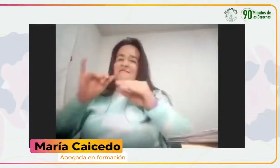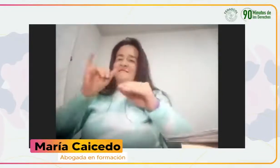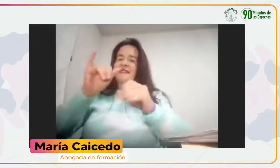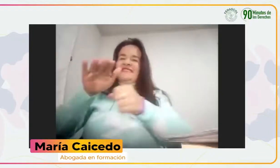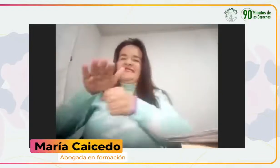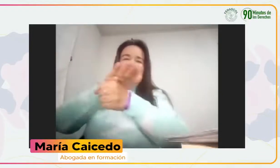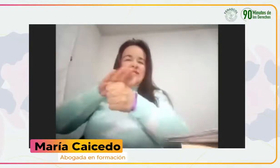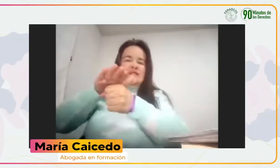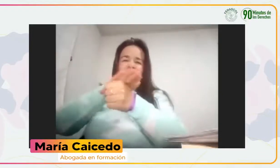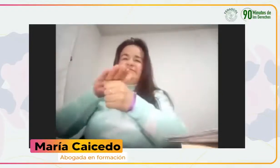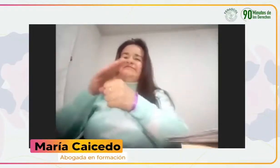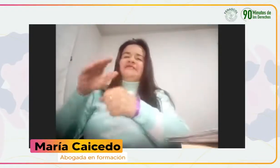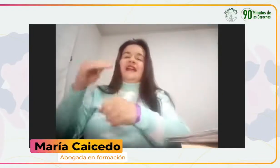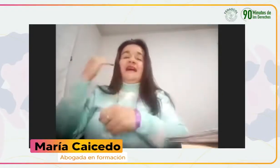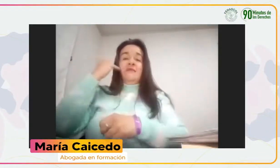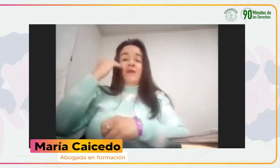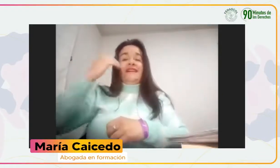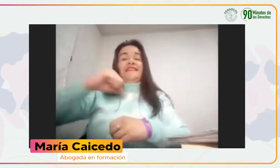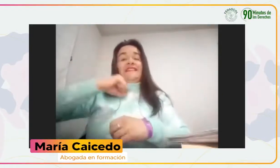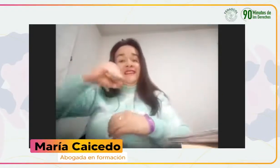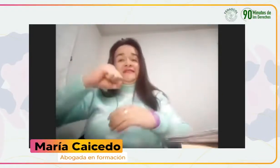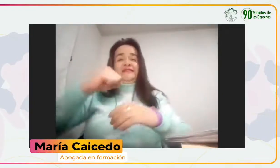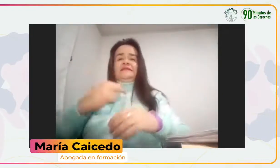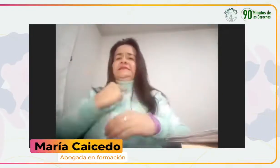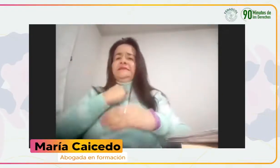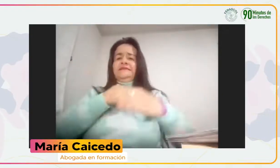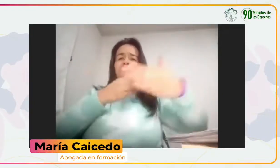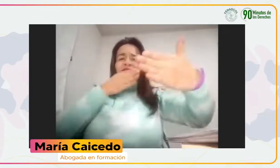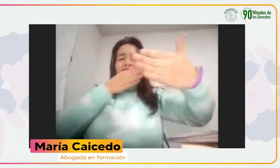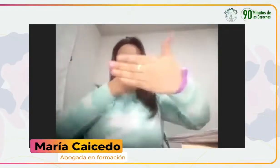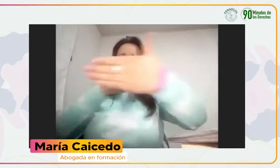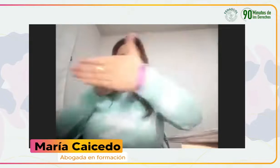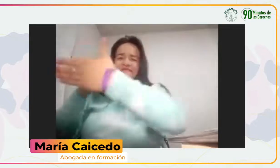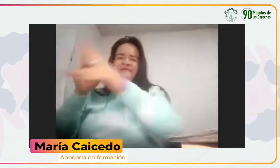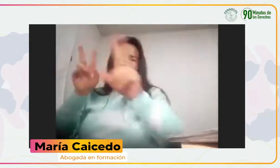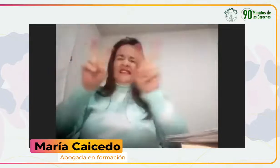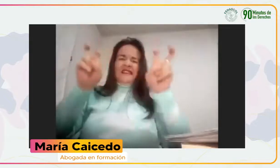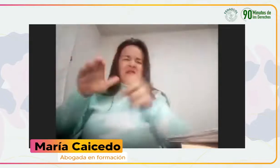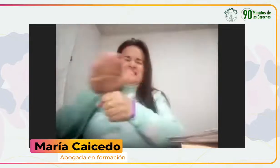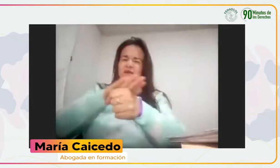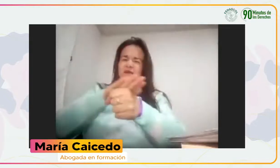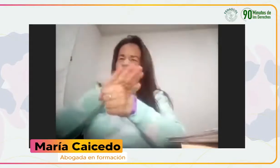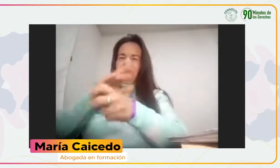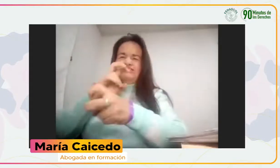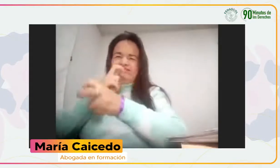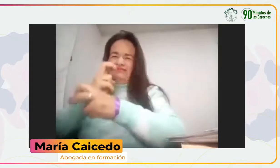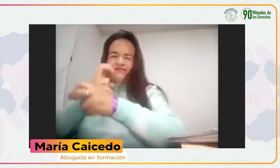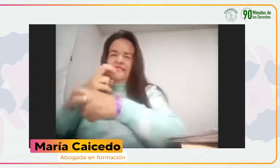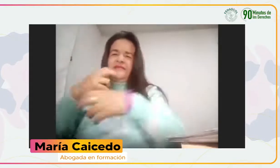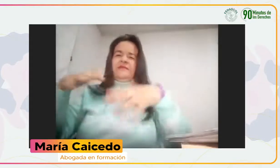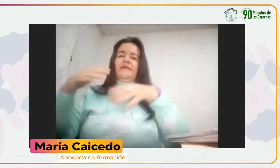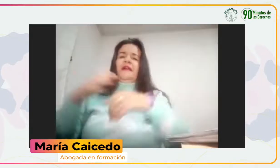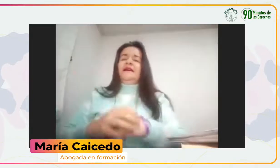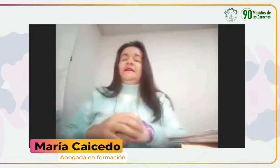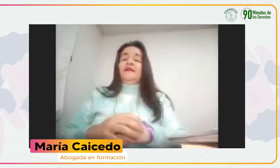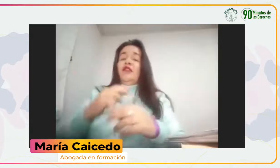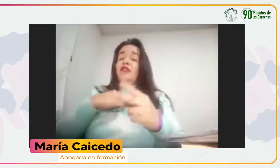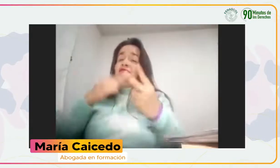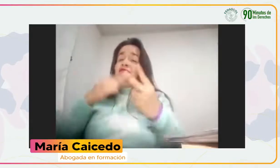Perfecto, todo lo que han dicho, realmente todas esas situaciones que han comentado, nos lleva a un tema de